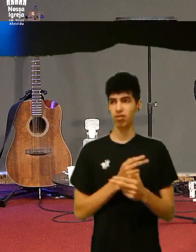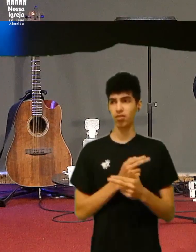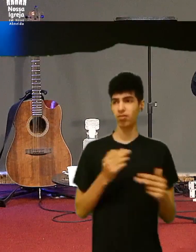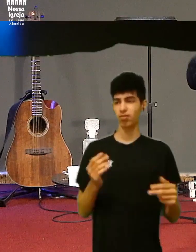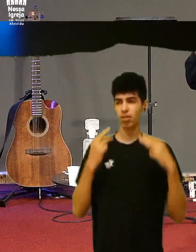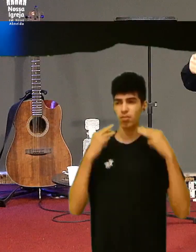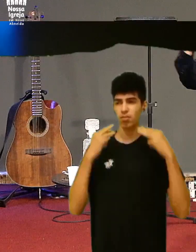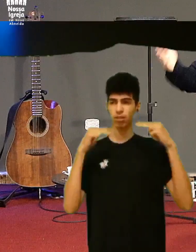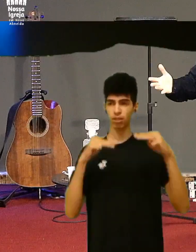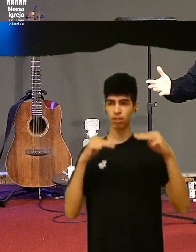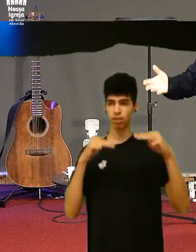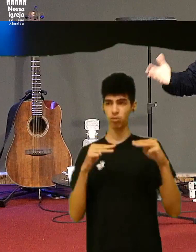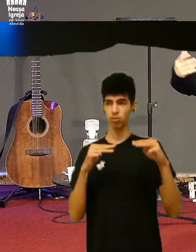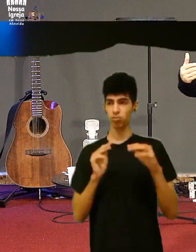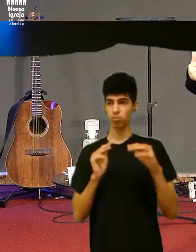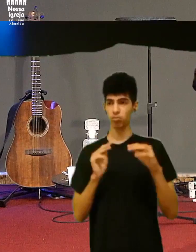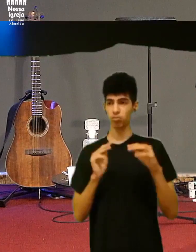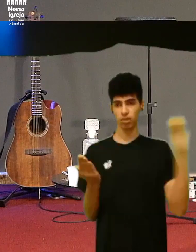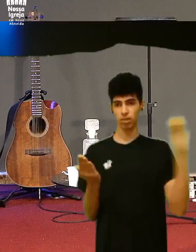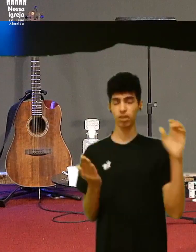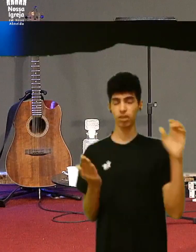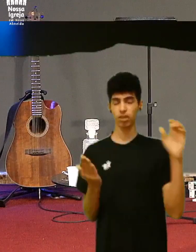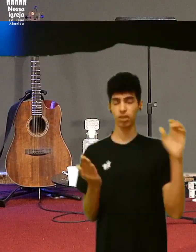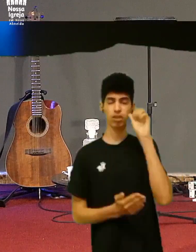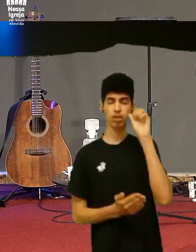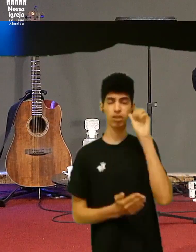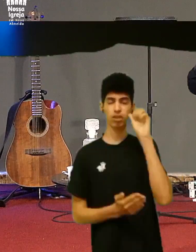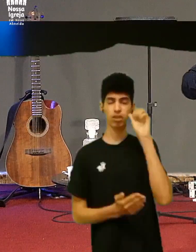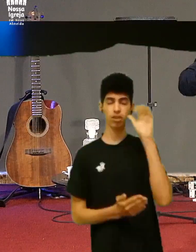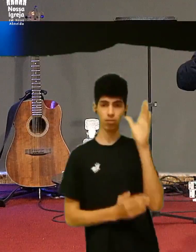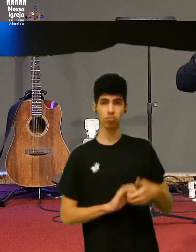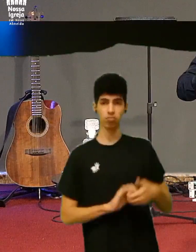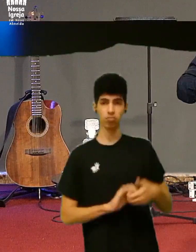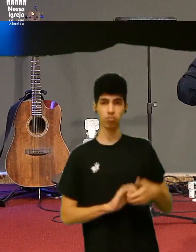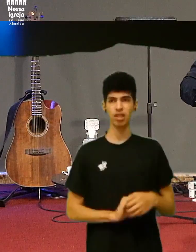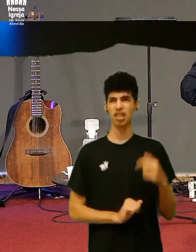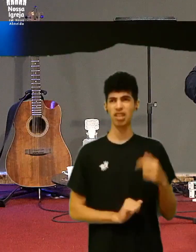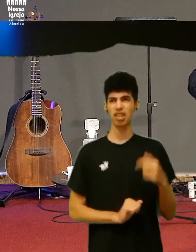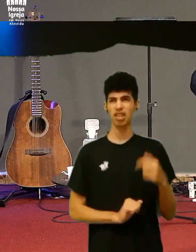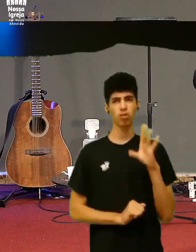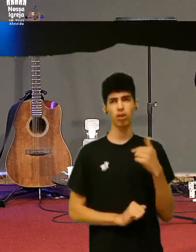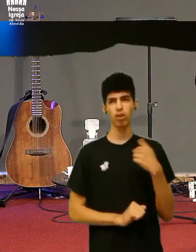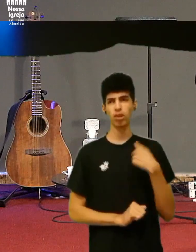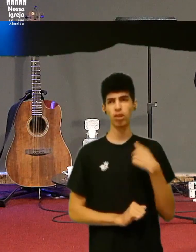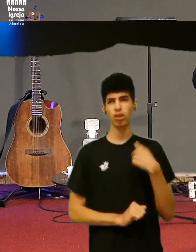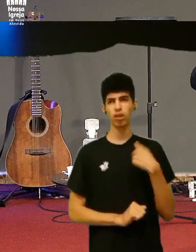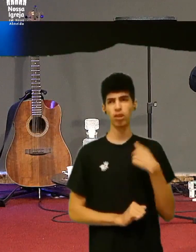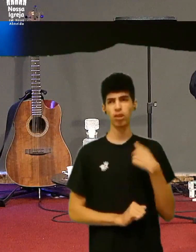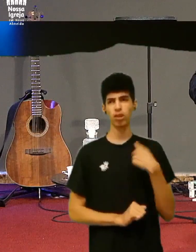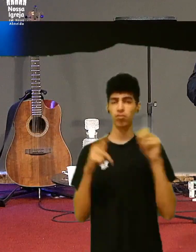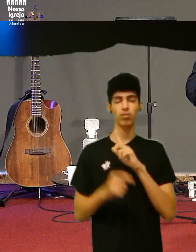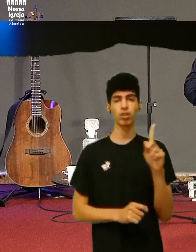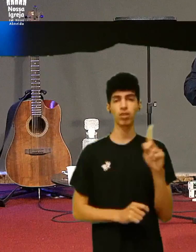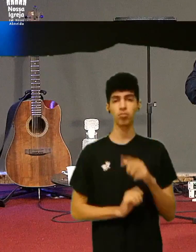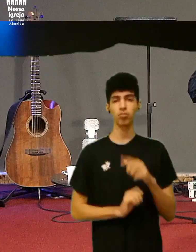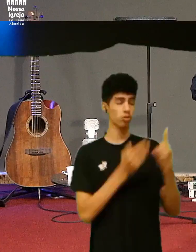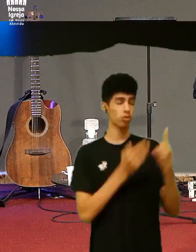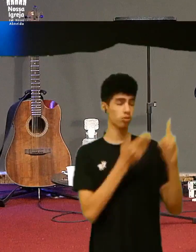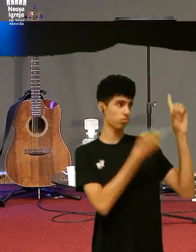quando eu falo o Senhor tem nos dado, eu não estou querendo dizer, eu tenho pregado muitas mensagens. Eu tenho dito, o Senhor tem nos